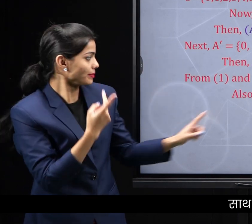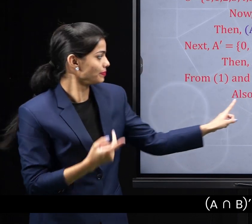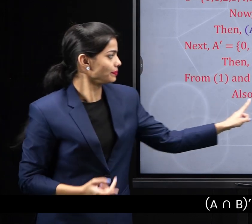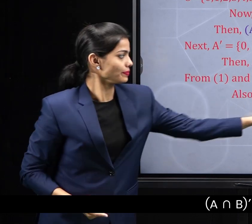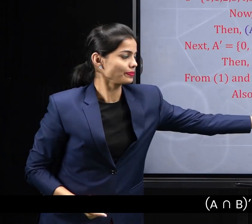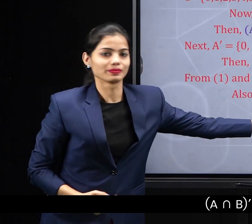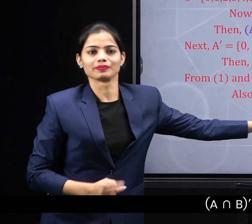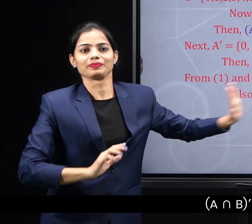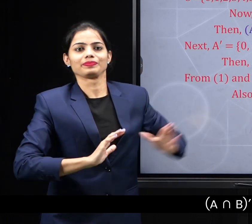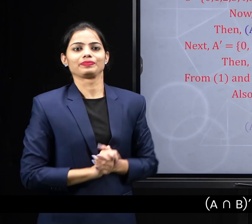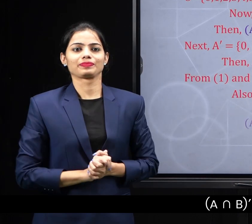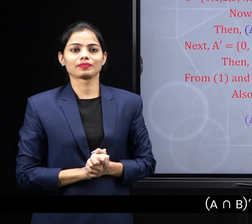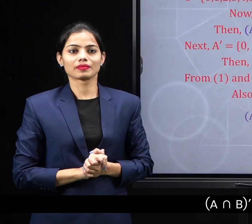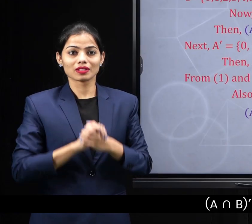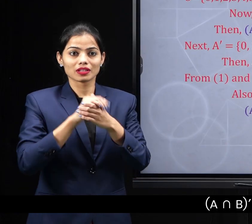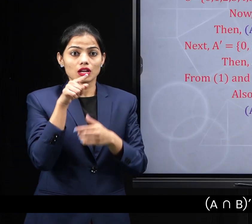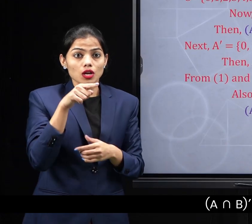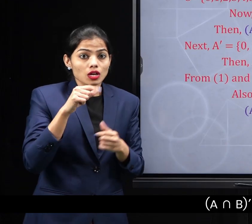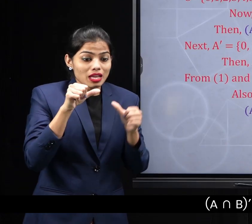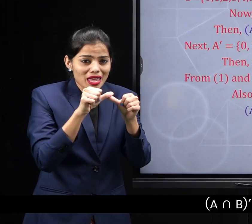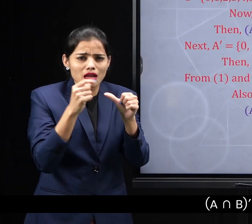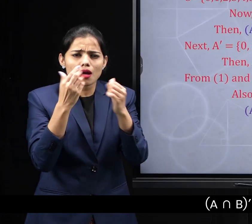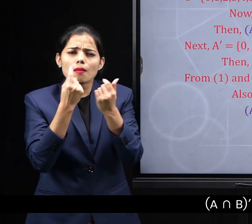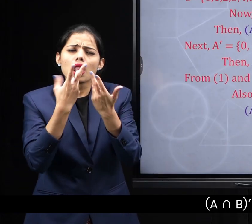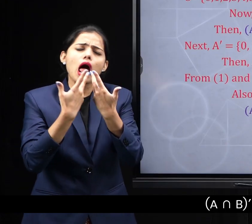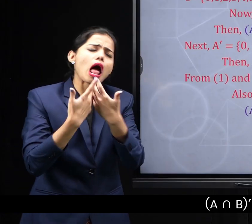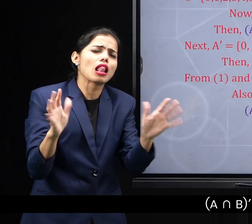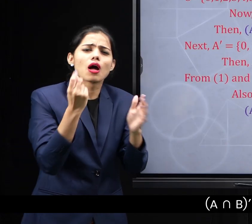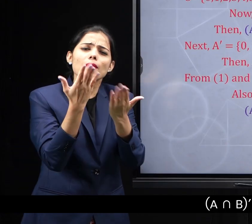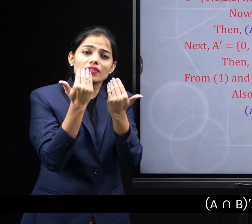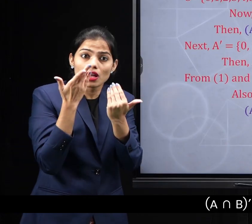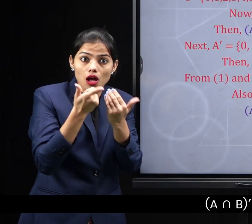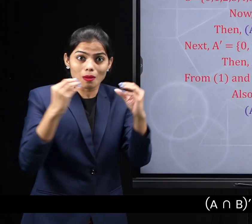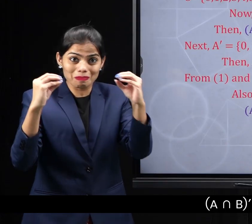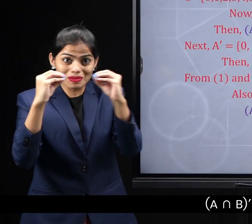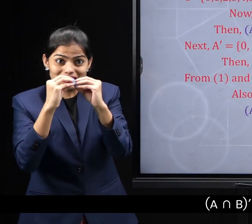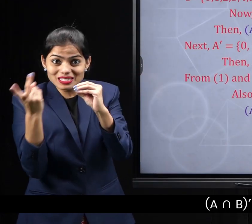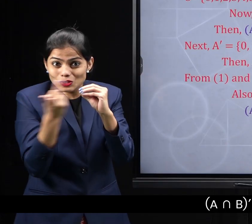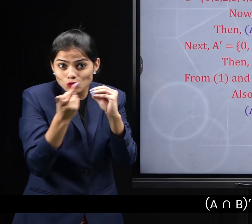A इंटरसेक्शन B इज इक्वल्स टू 0 1 2 4 6 3।